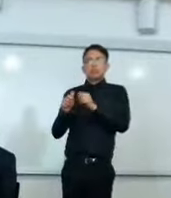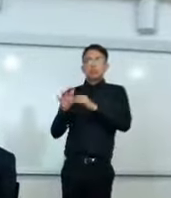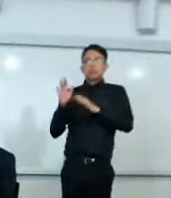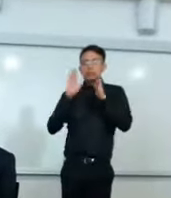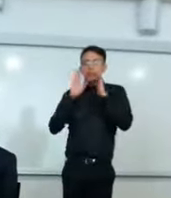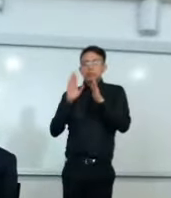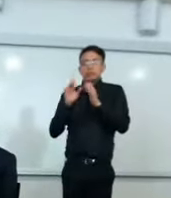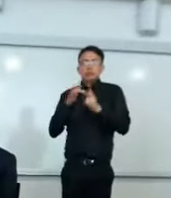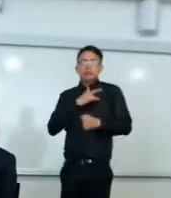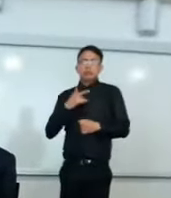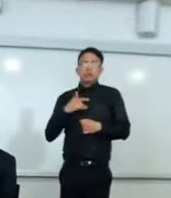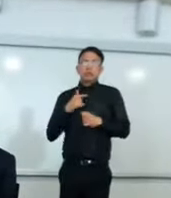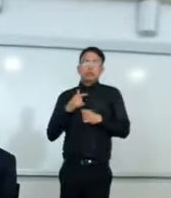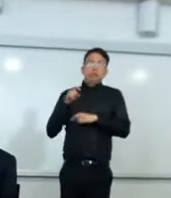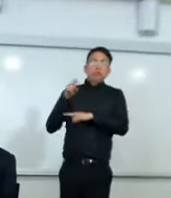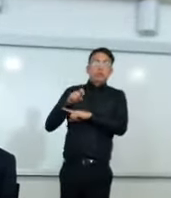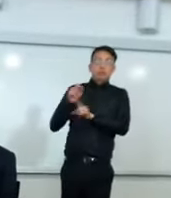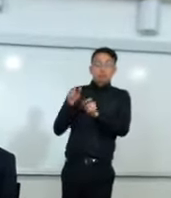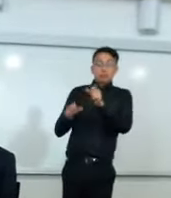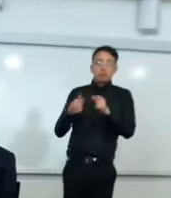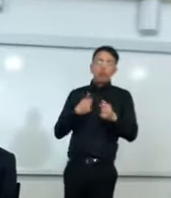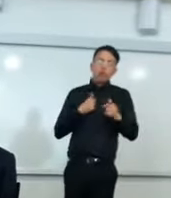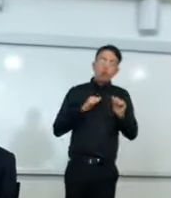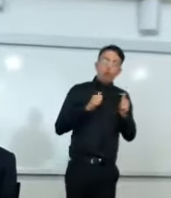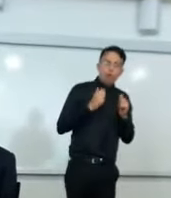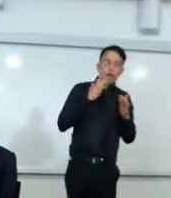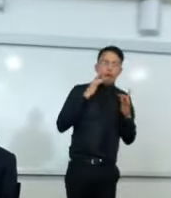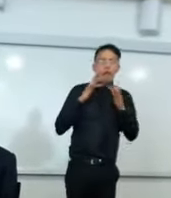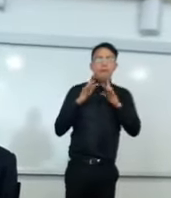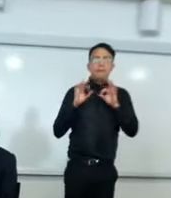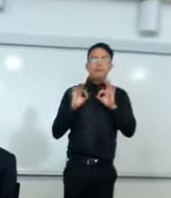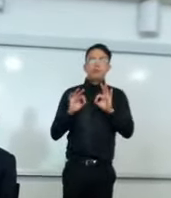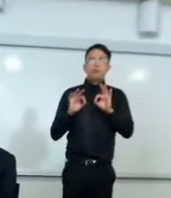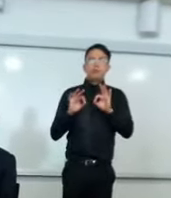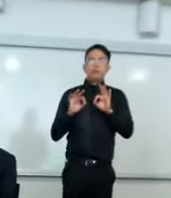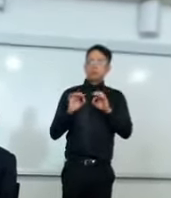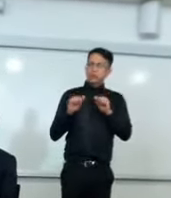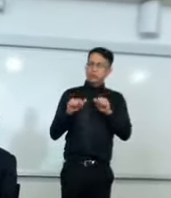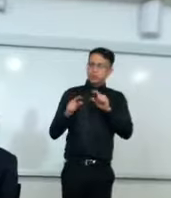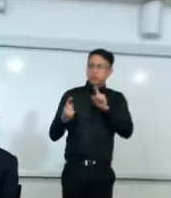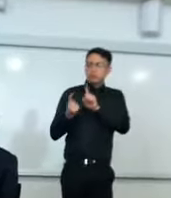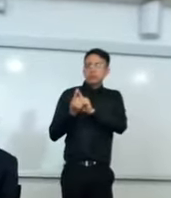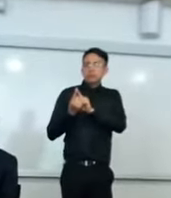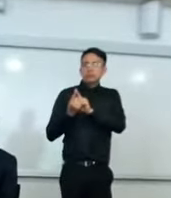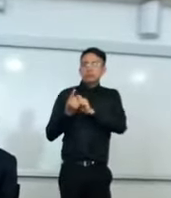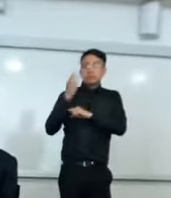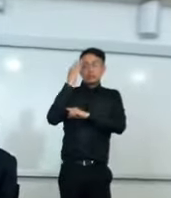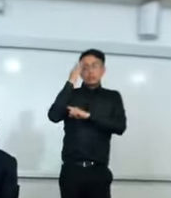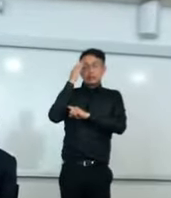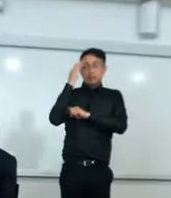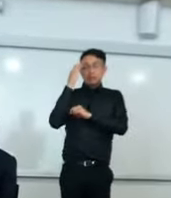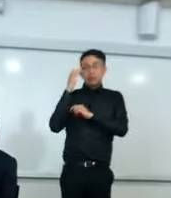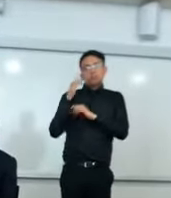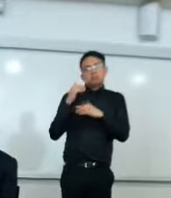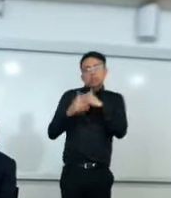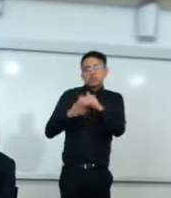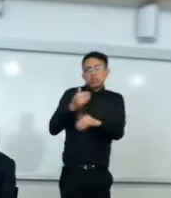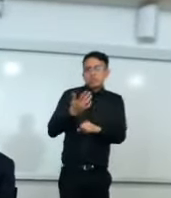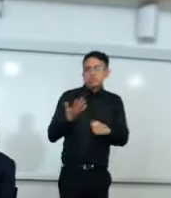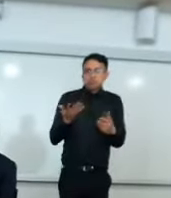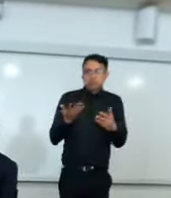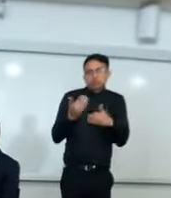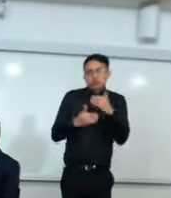que esto se haga de la manera más idónea posible, obviamente en el tránsito que se tenga que dar, ¿no? Pero ese es el